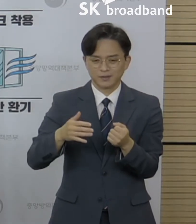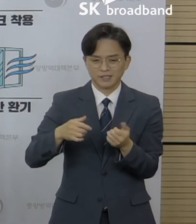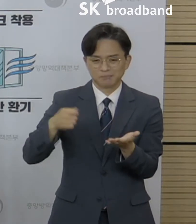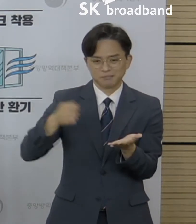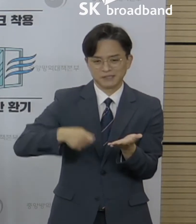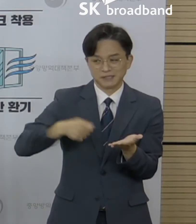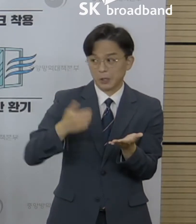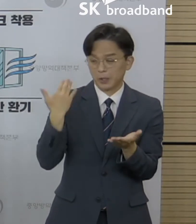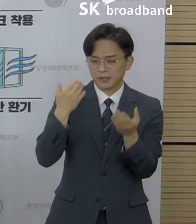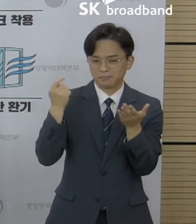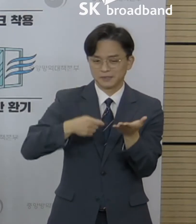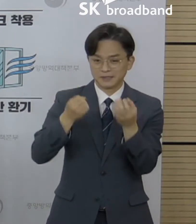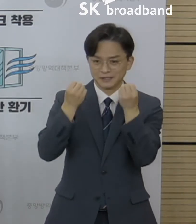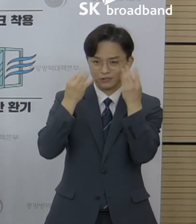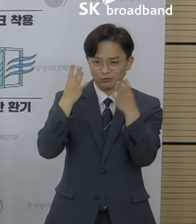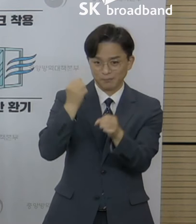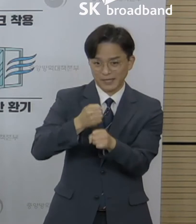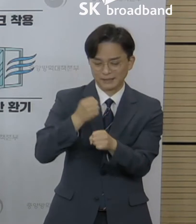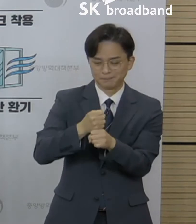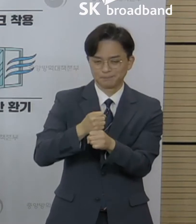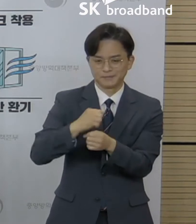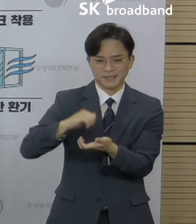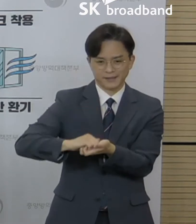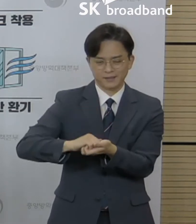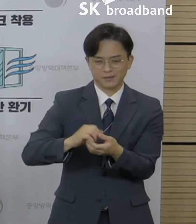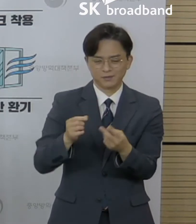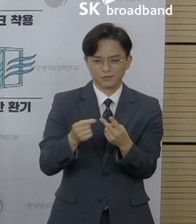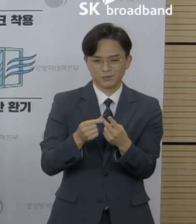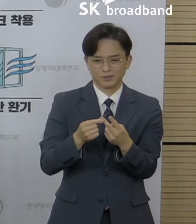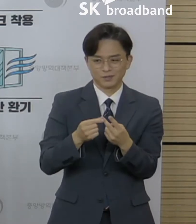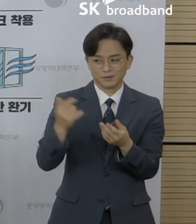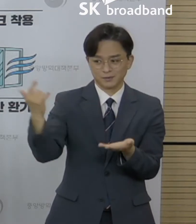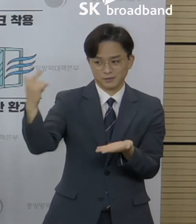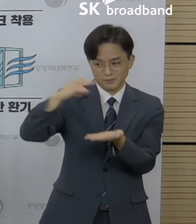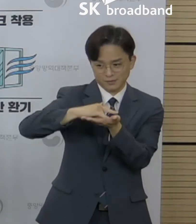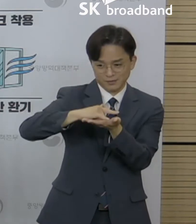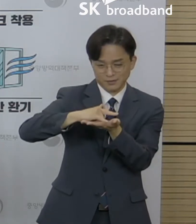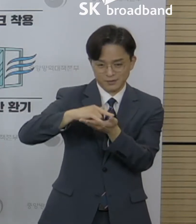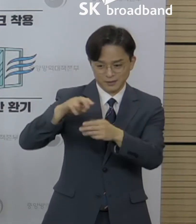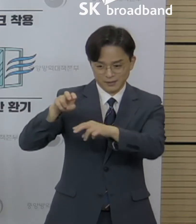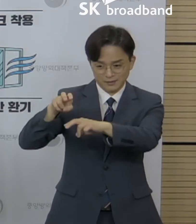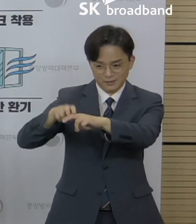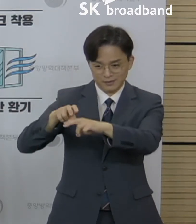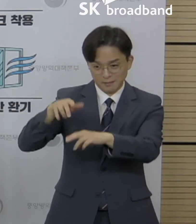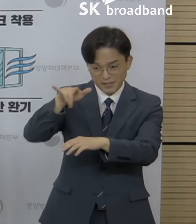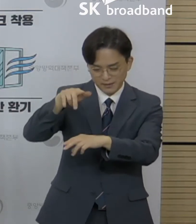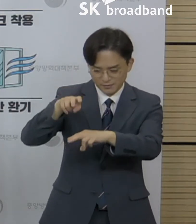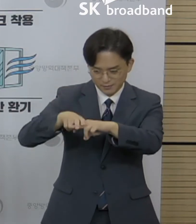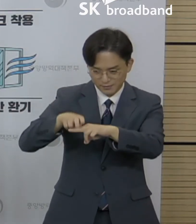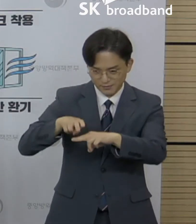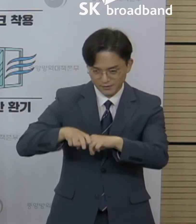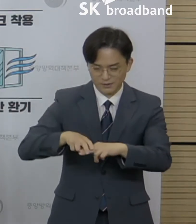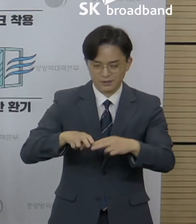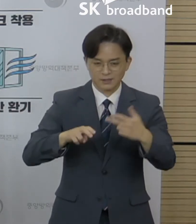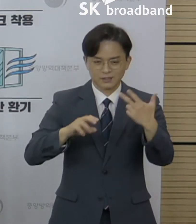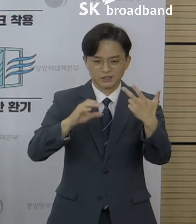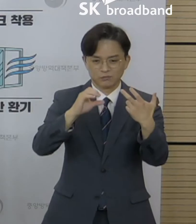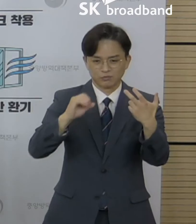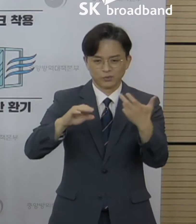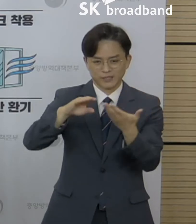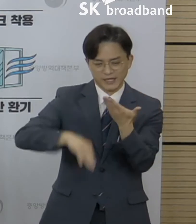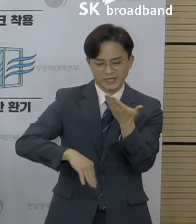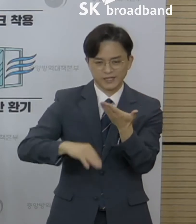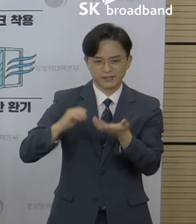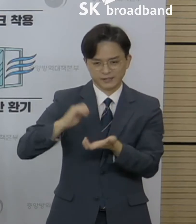6월 28일부터는 인도네시아발 항공기 좌석 점유율을 60% 이하로 제한하는 등 조치가 취해지고